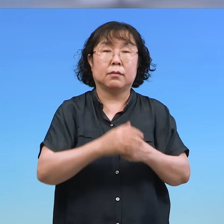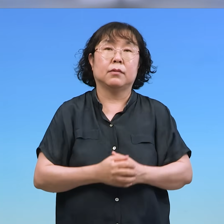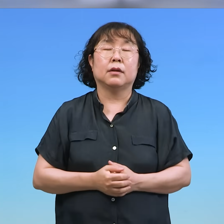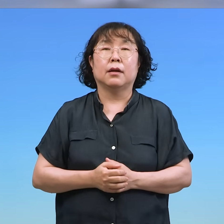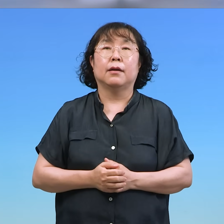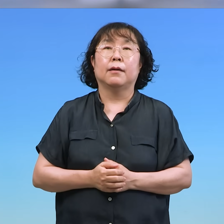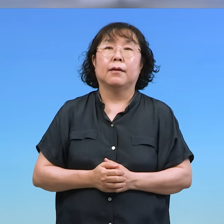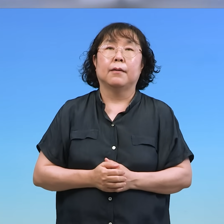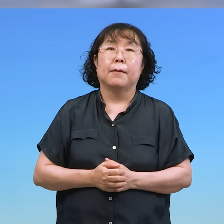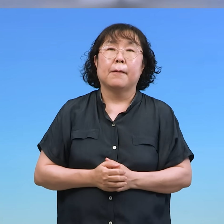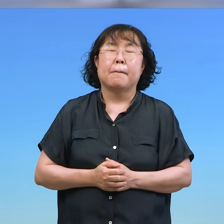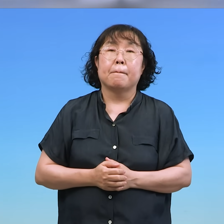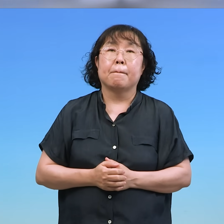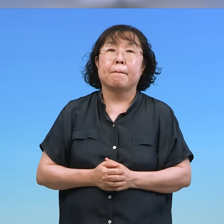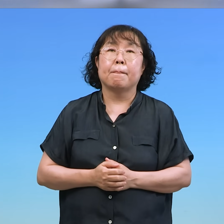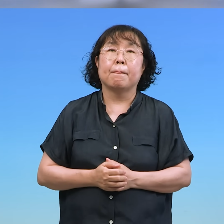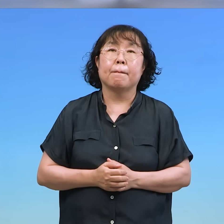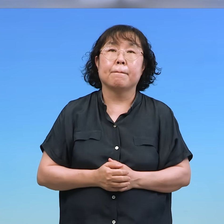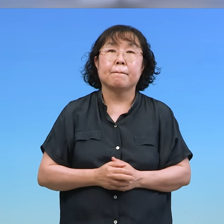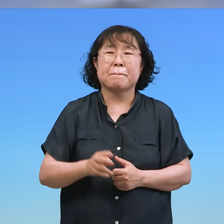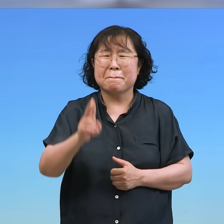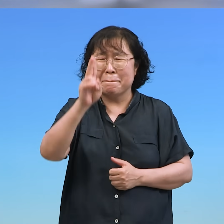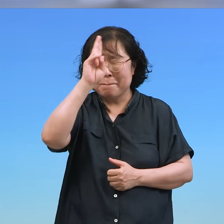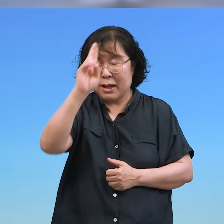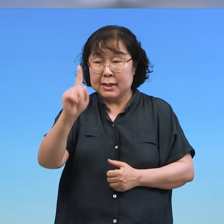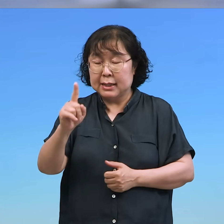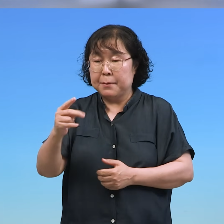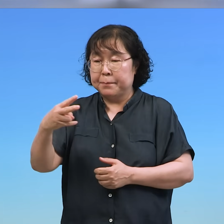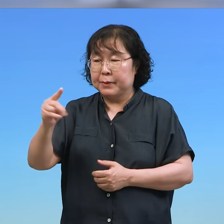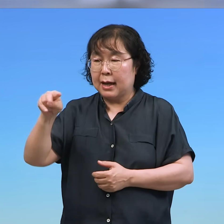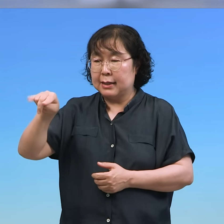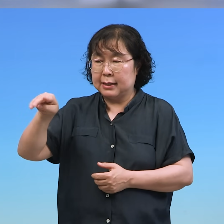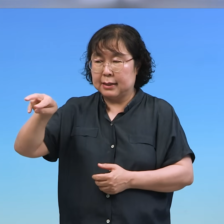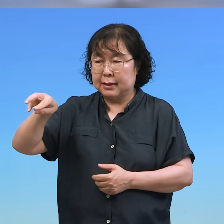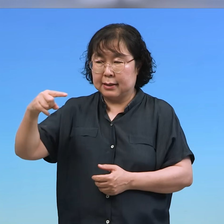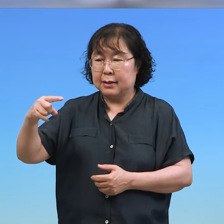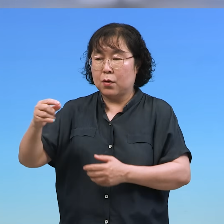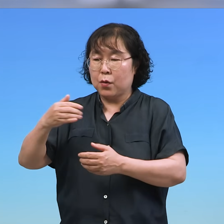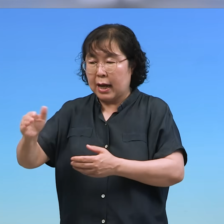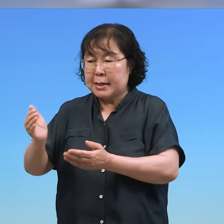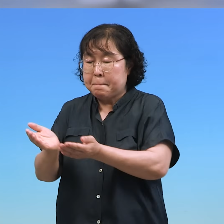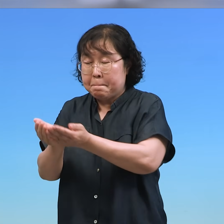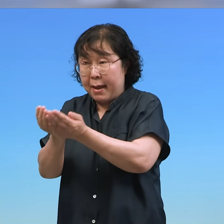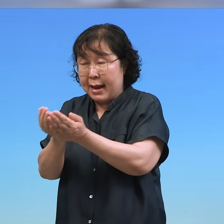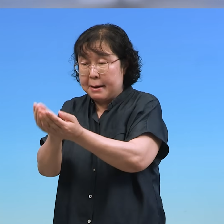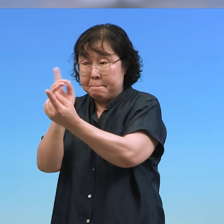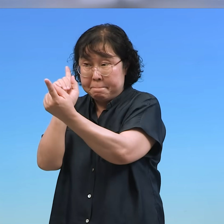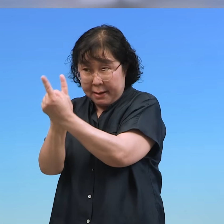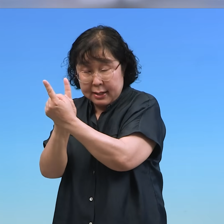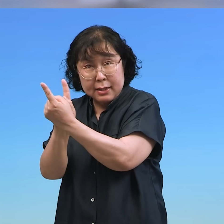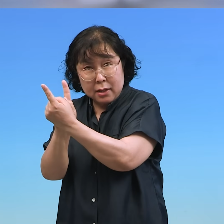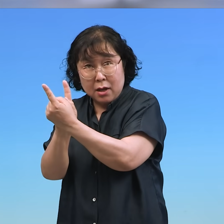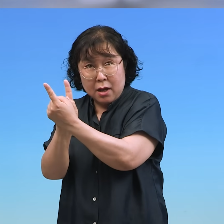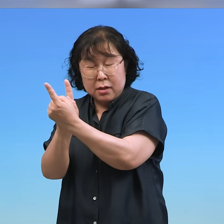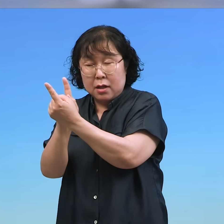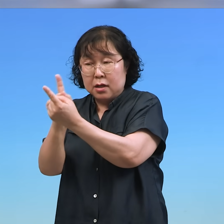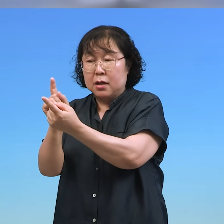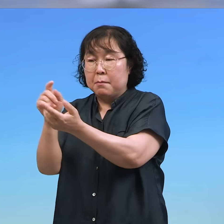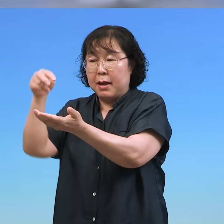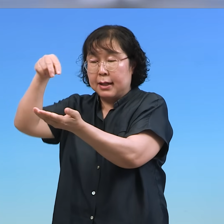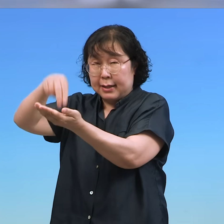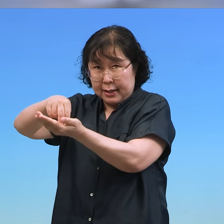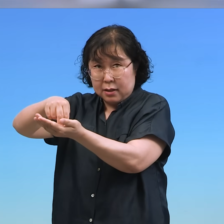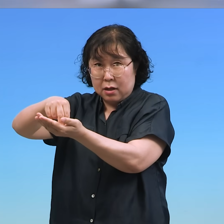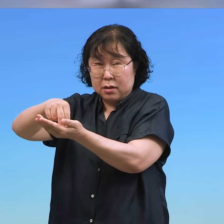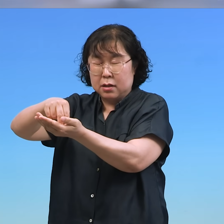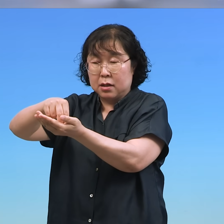이 흐름을 아시겠습니까? 마침 다시스로 가는 배, 그 자기를 절망으로 몰고 가는 그